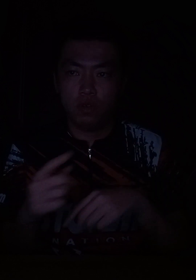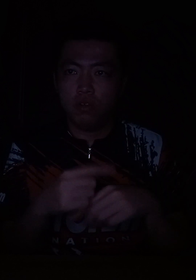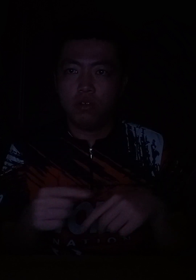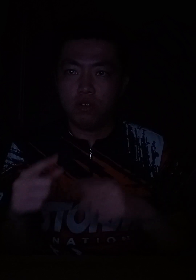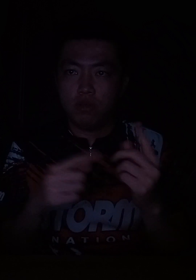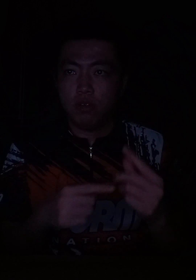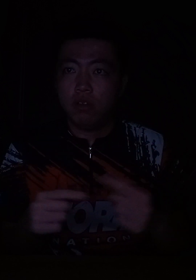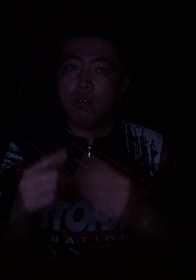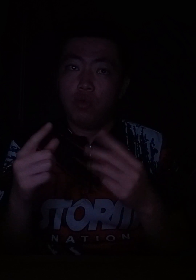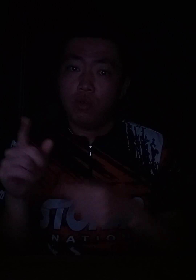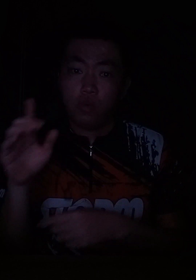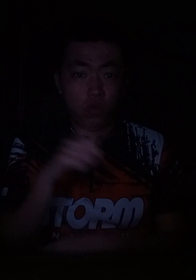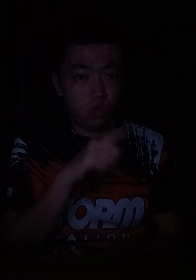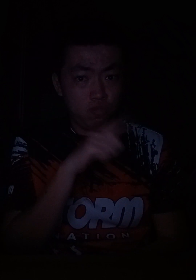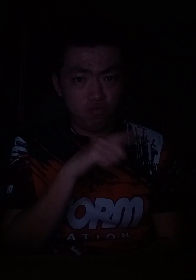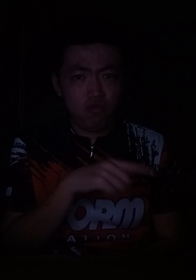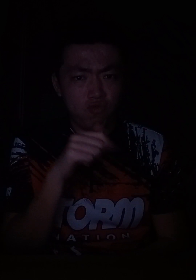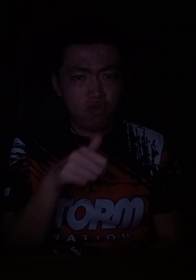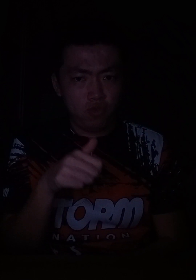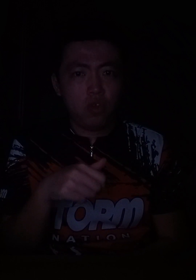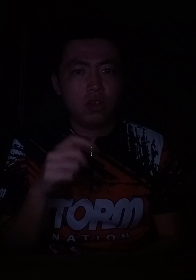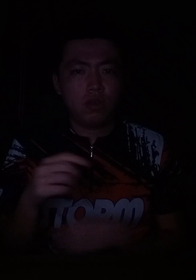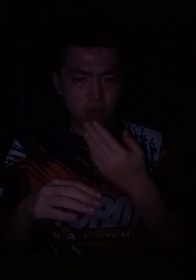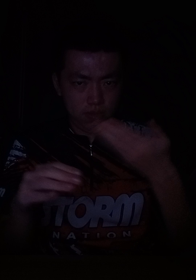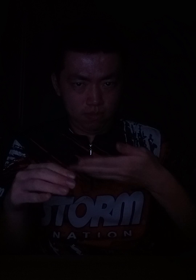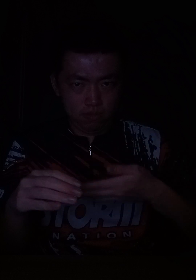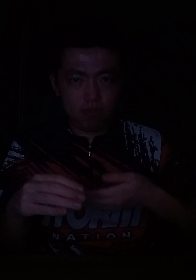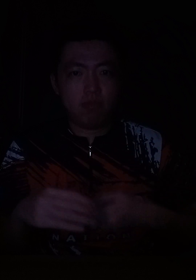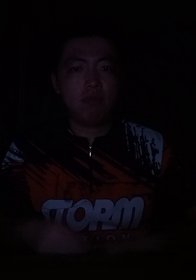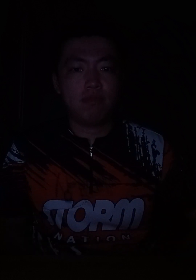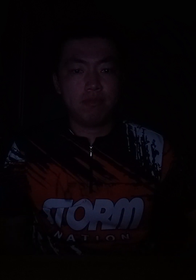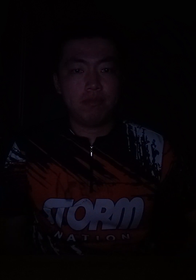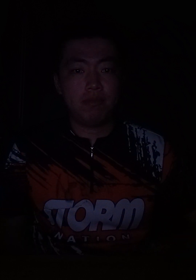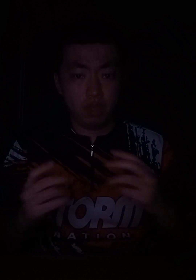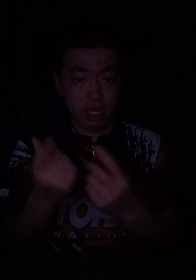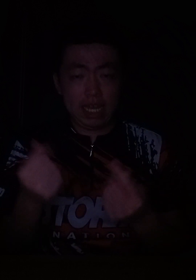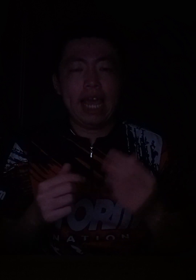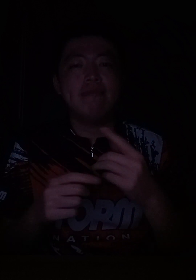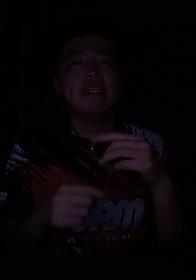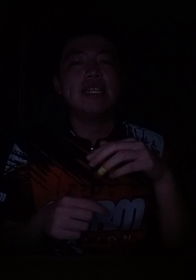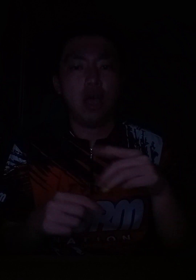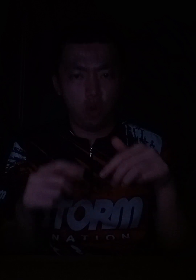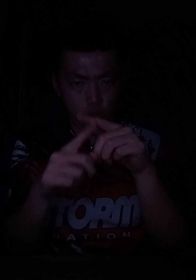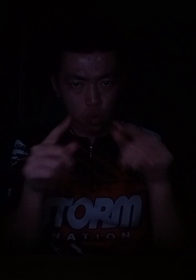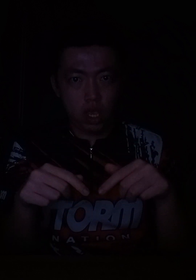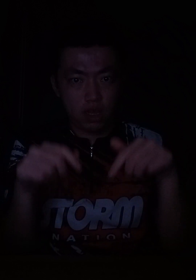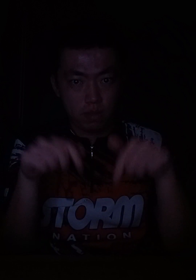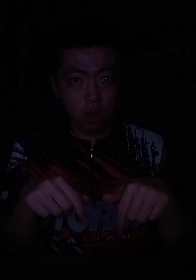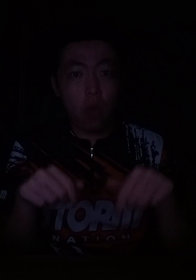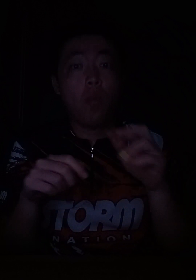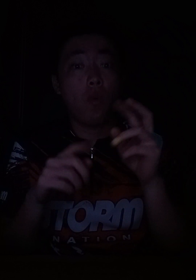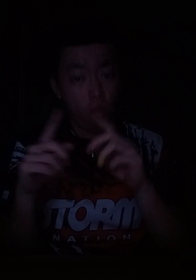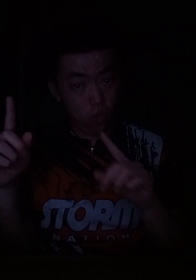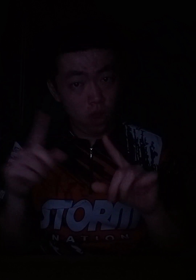보고 싶으시면 화면 오른쪽을 눌러서 구독해 보시길 바라겠습니다. 또 저희 SBS 앱을 다운로드 하시면 속보